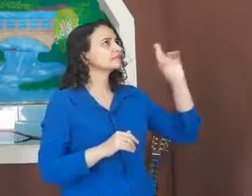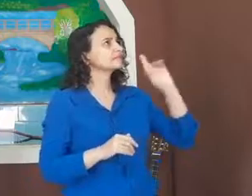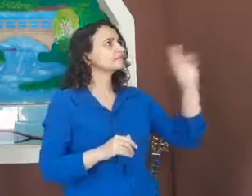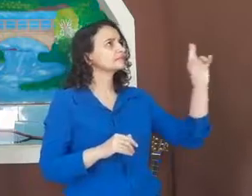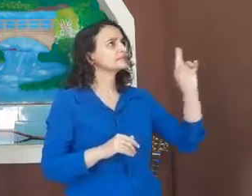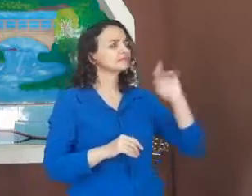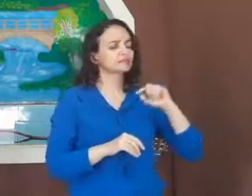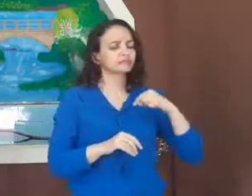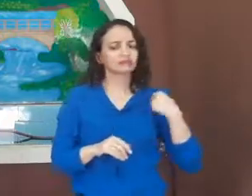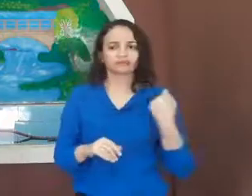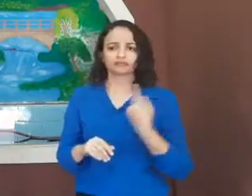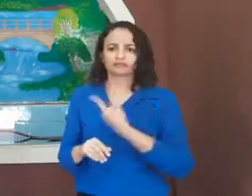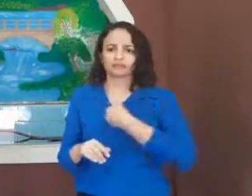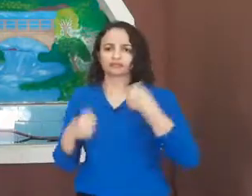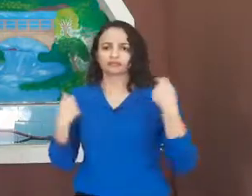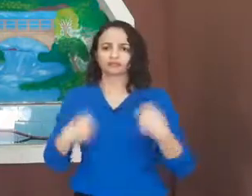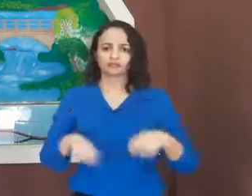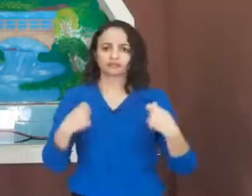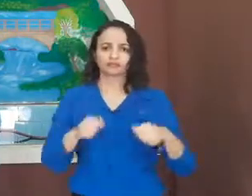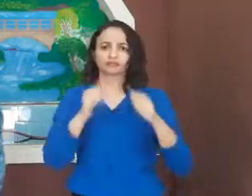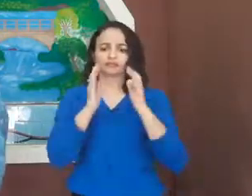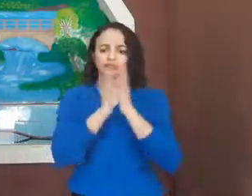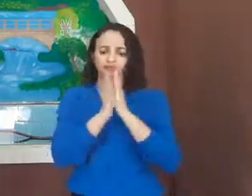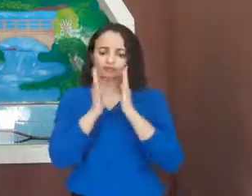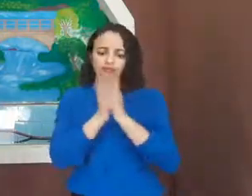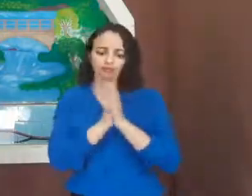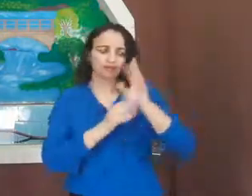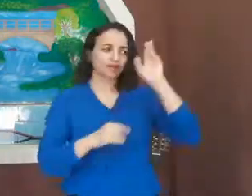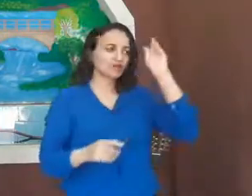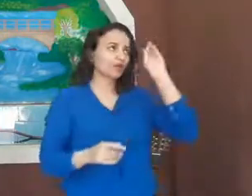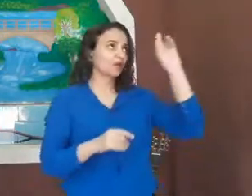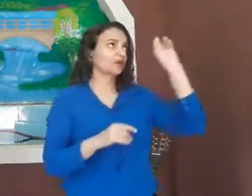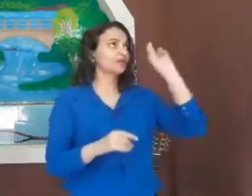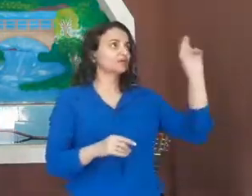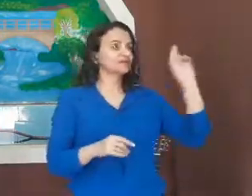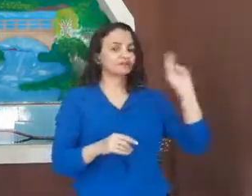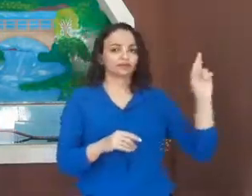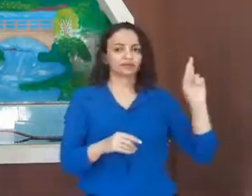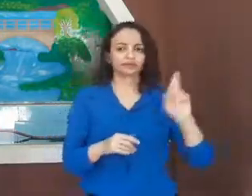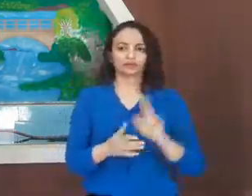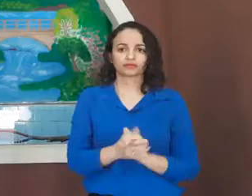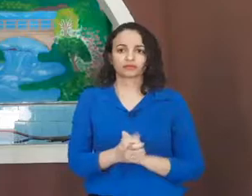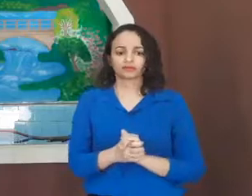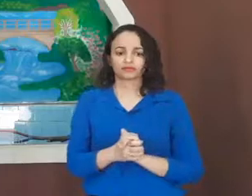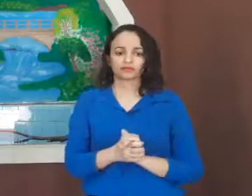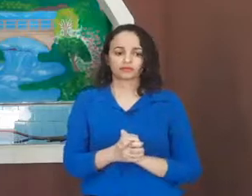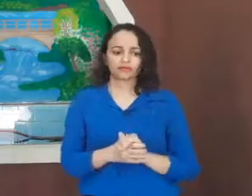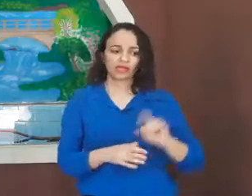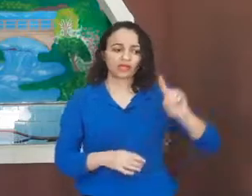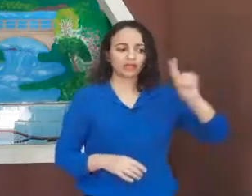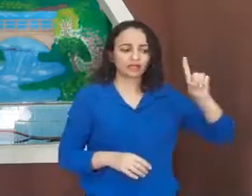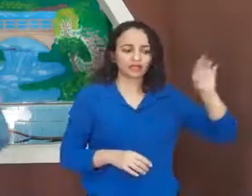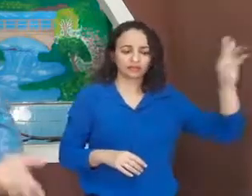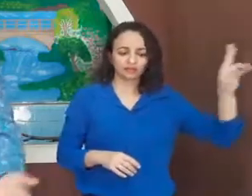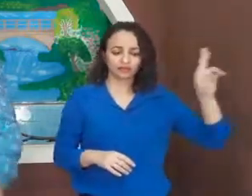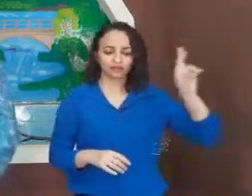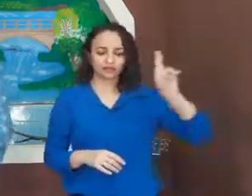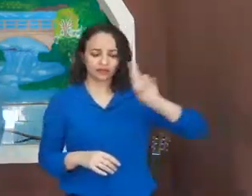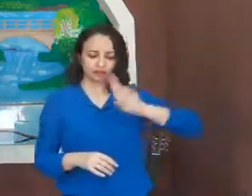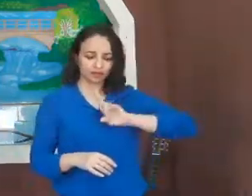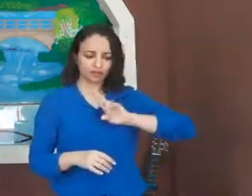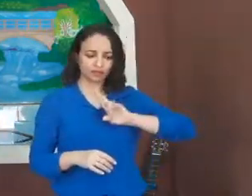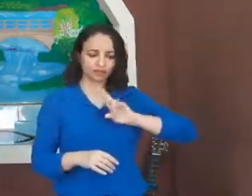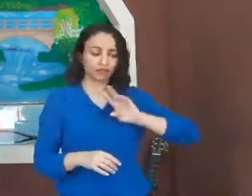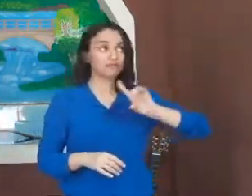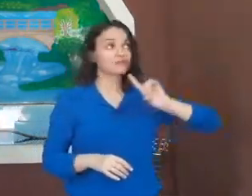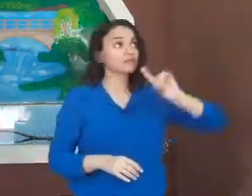nós devemos orar ao Senhor. Sabe por que deve orar? Porque é dele que vem a resposta. E é dele também que vem o tempo de